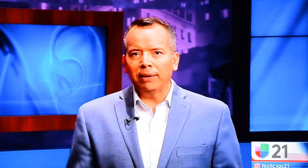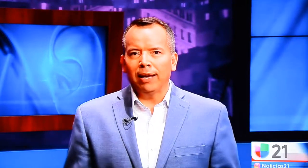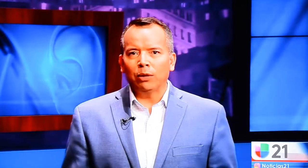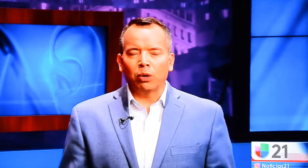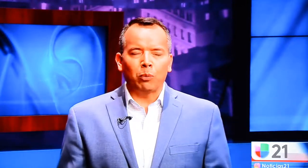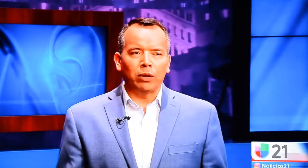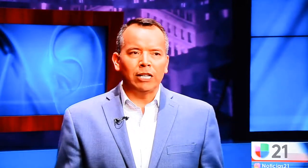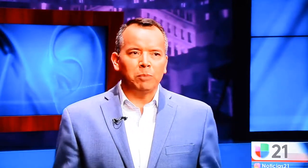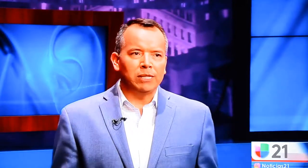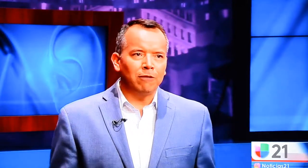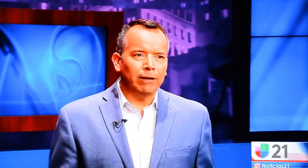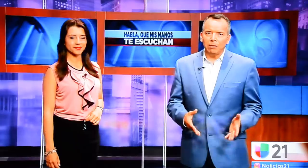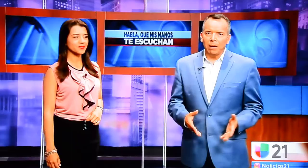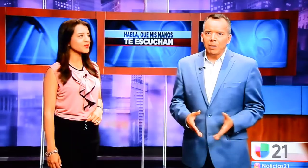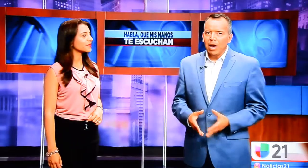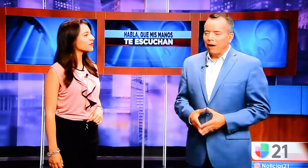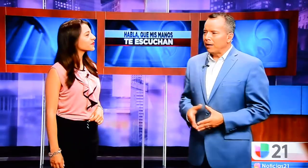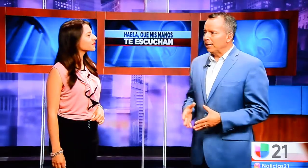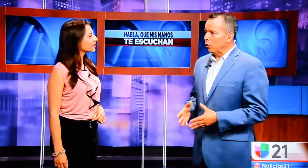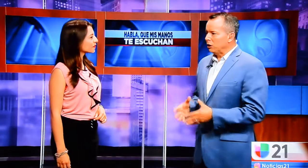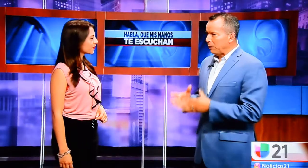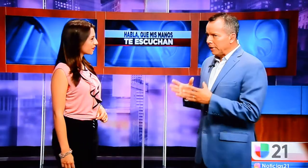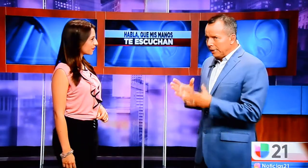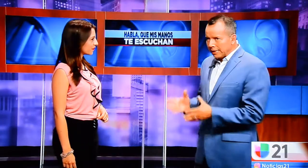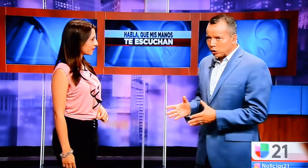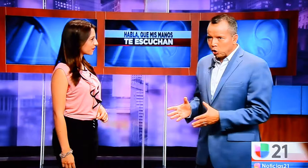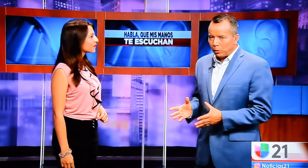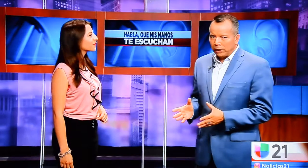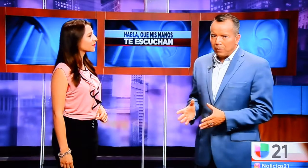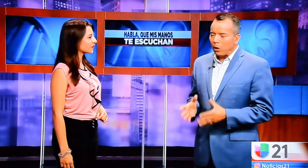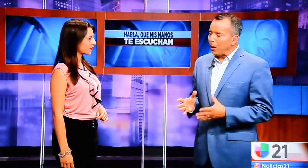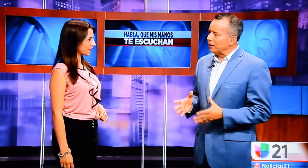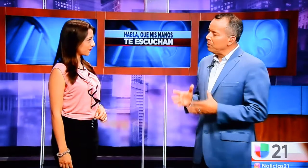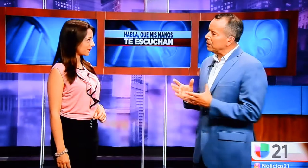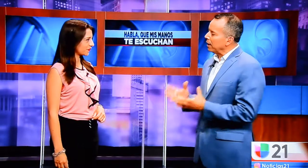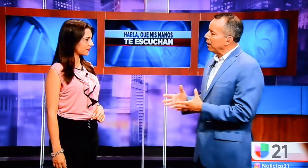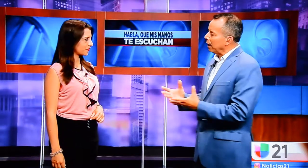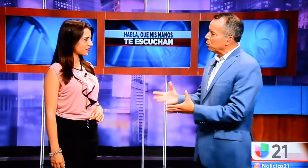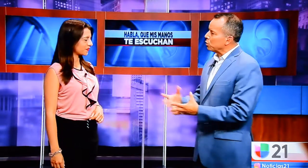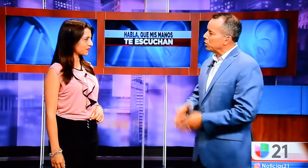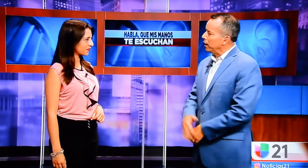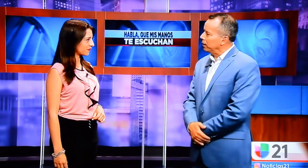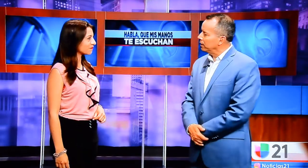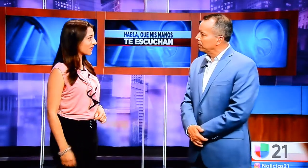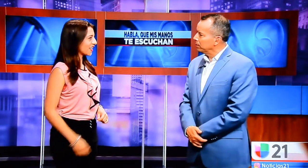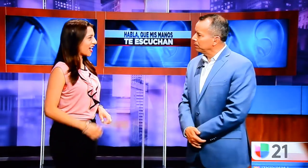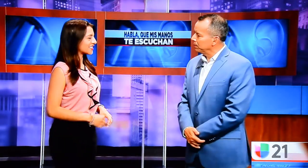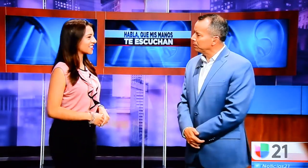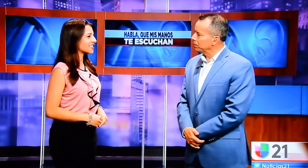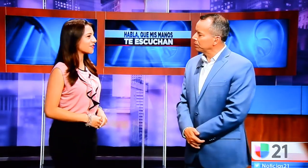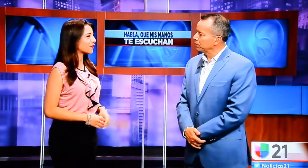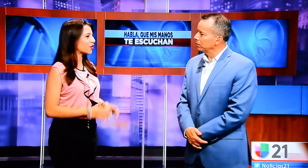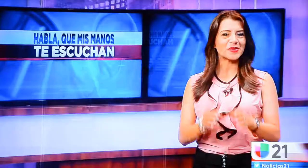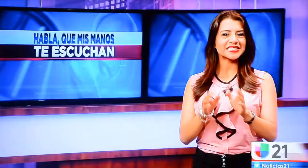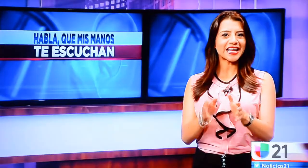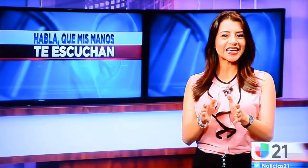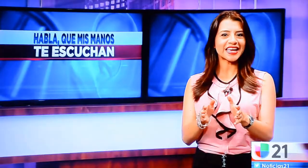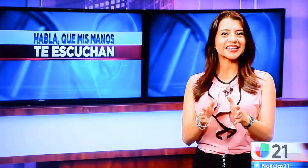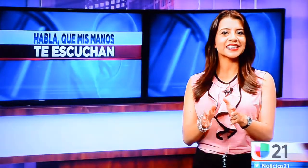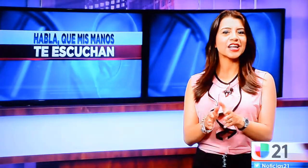parte de tu reportaje especial, Fátima, hablaste con especialistas sobre el tema. ¿Cuál es el mensaje que ellos nos tienen? Así es, David. Bueno, el mensaje es